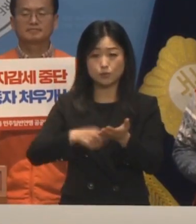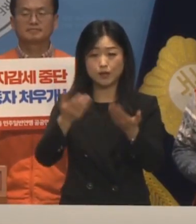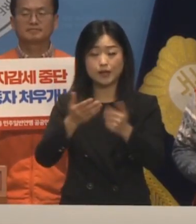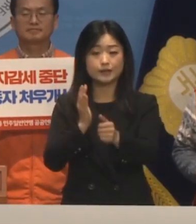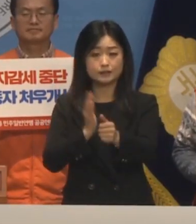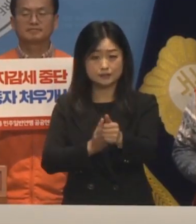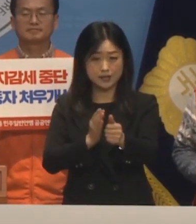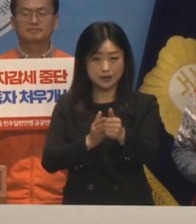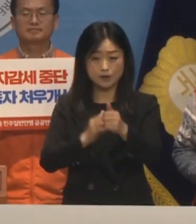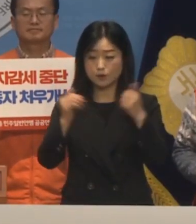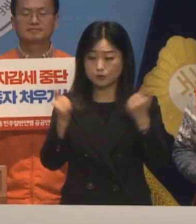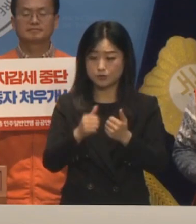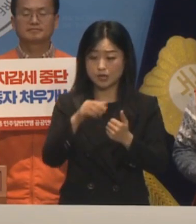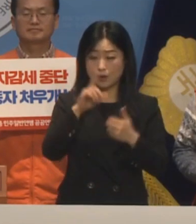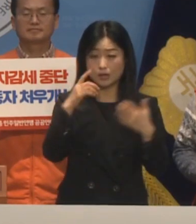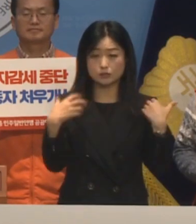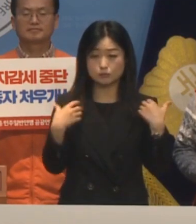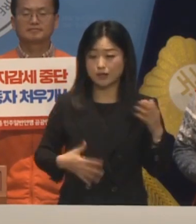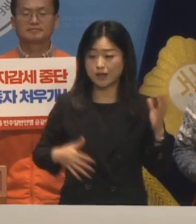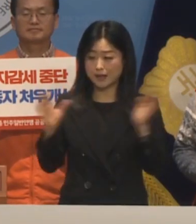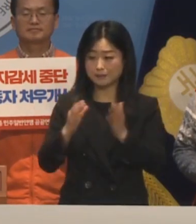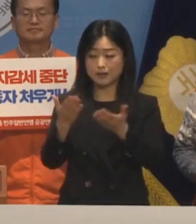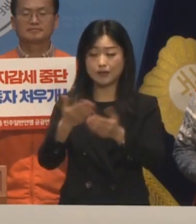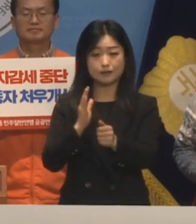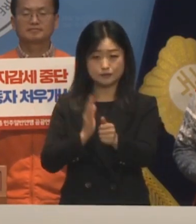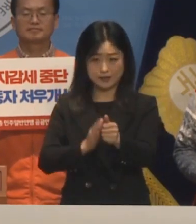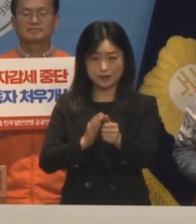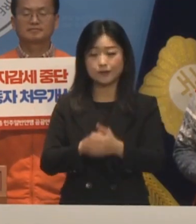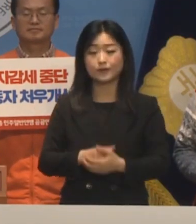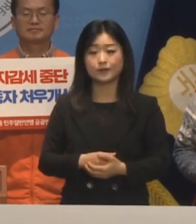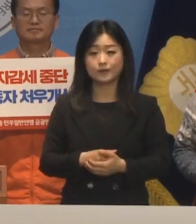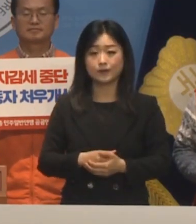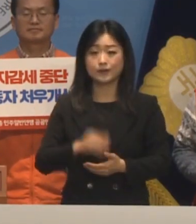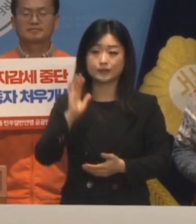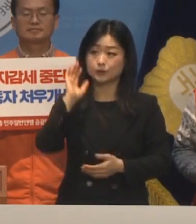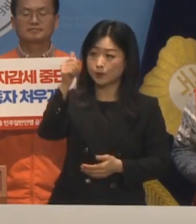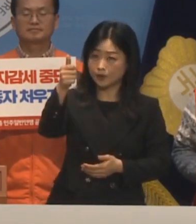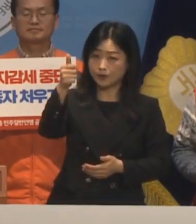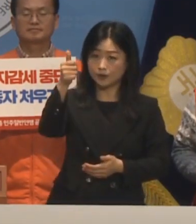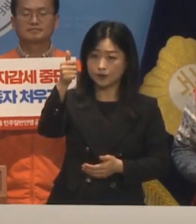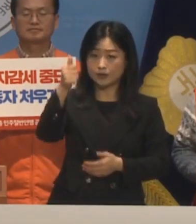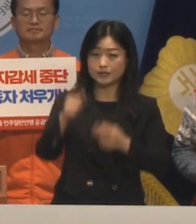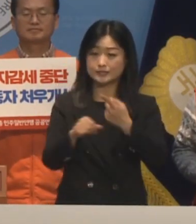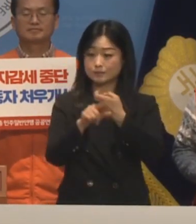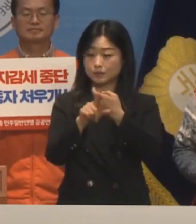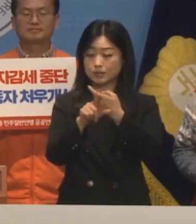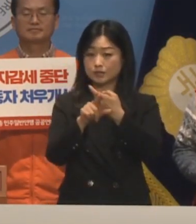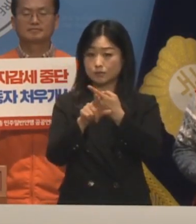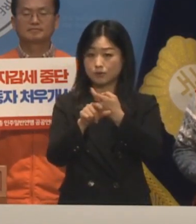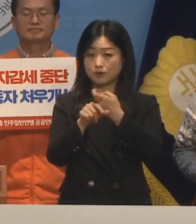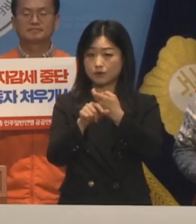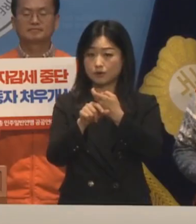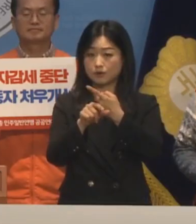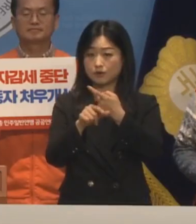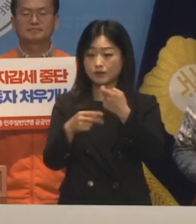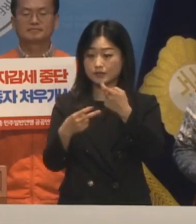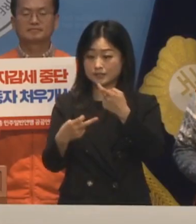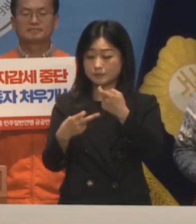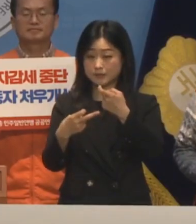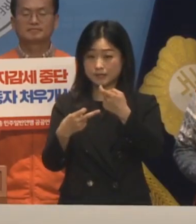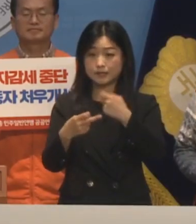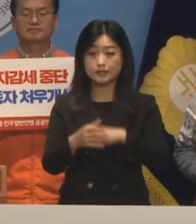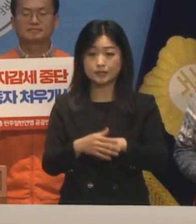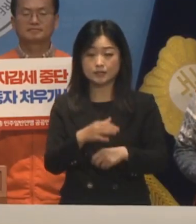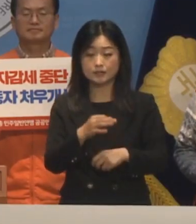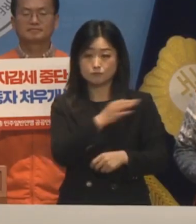있도록 국회와 정부가 함께 해주시기를 바랍니다. 윤석열 대통령은 11월 12일 양극화 해소를